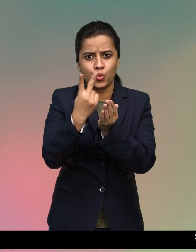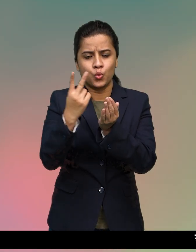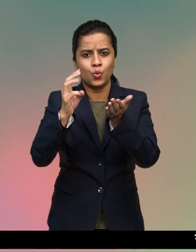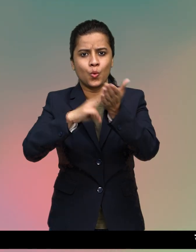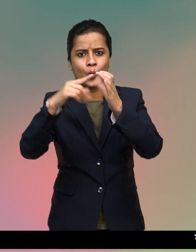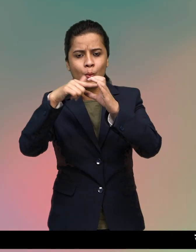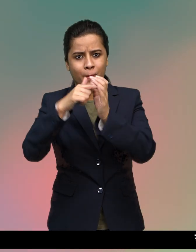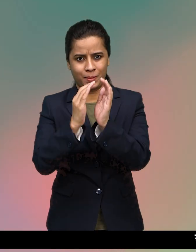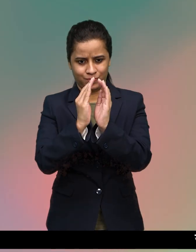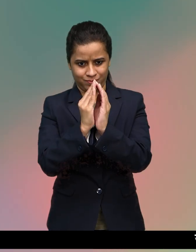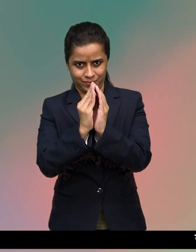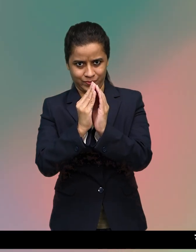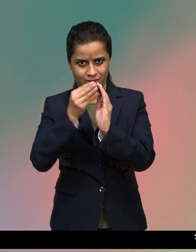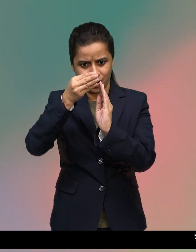जो हृदयाला घर्षण